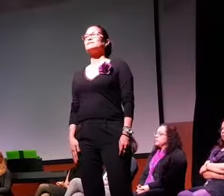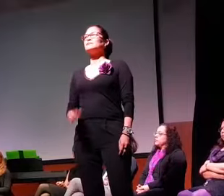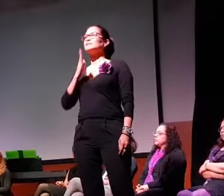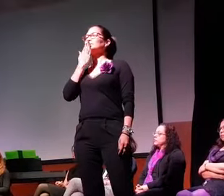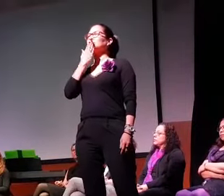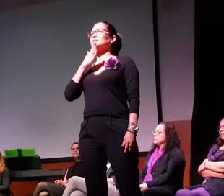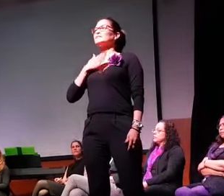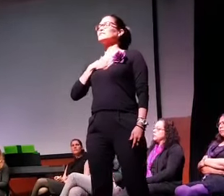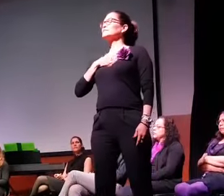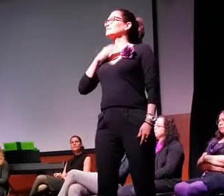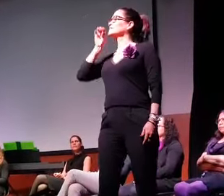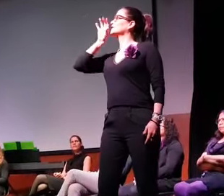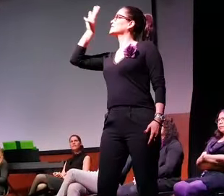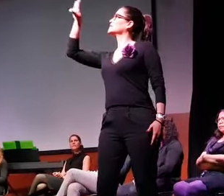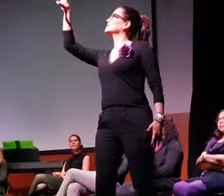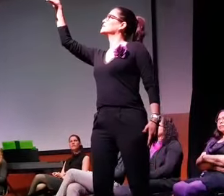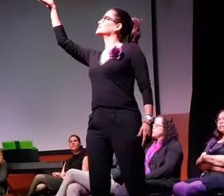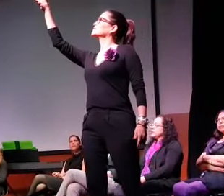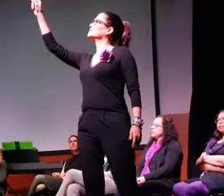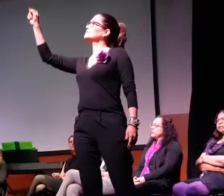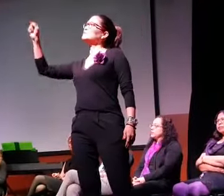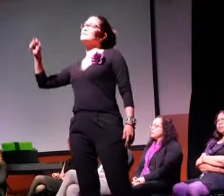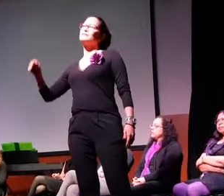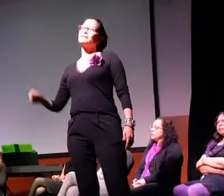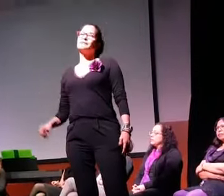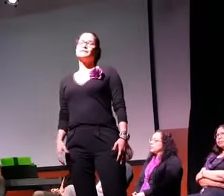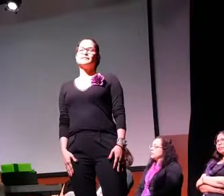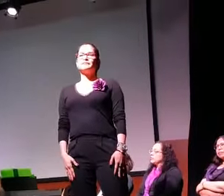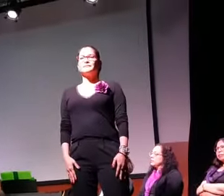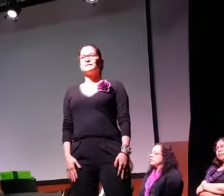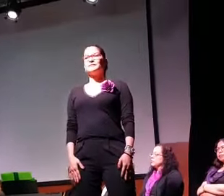Los gritos de mis signos.